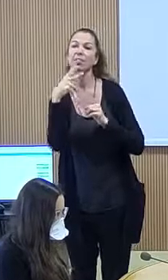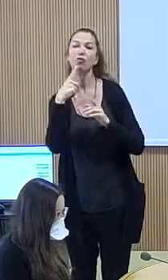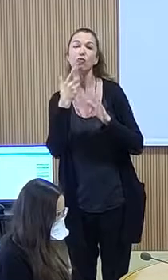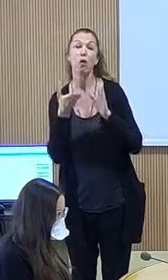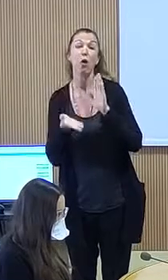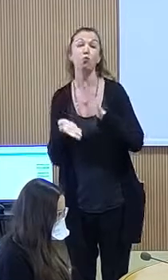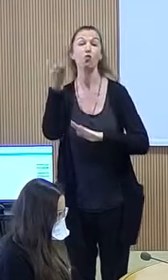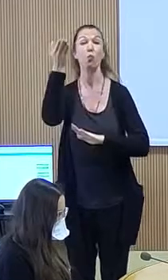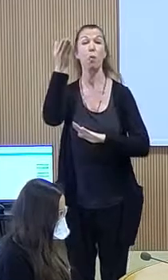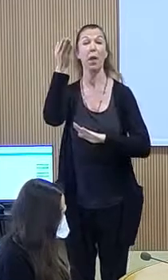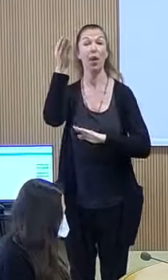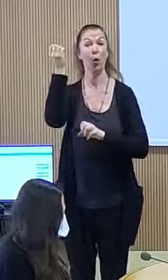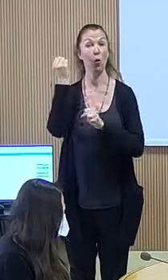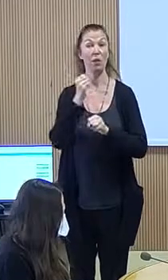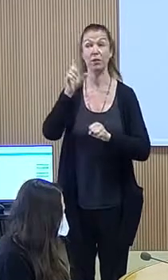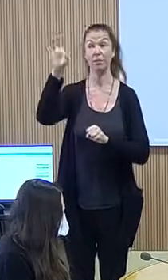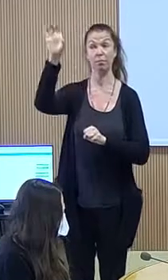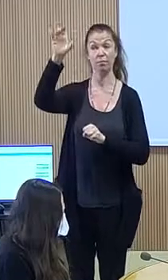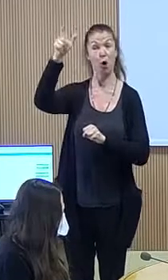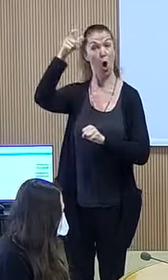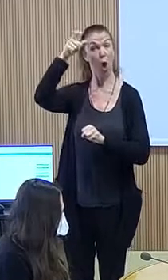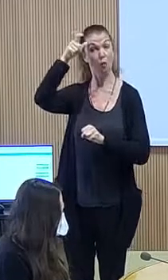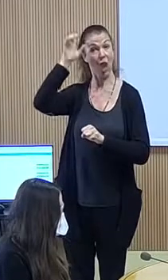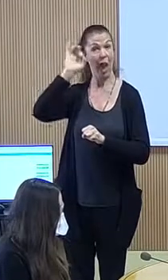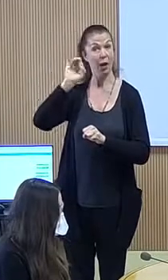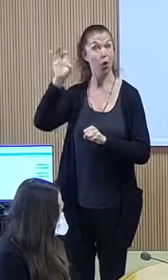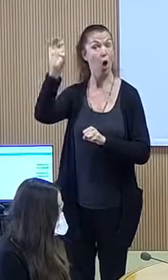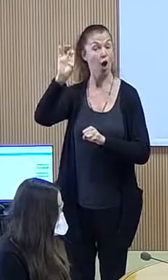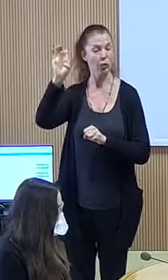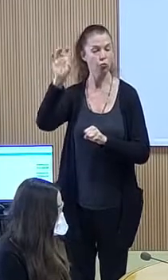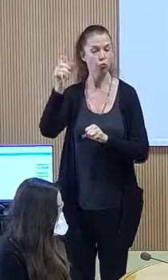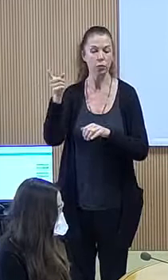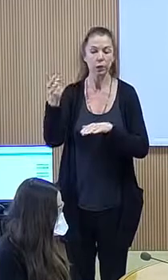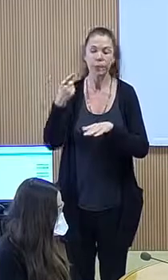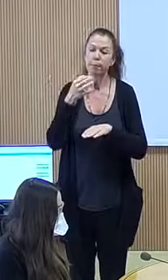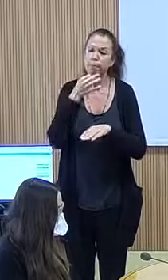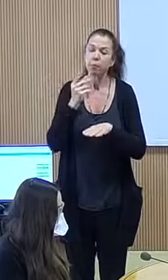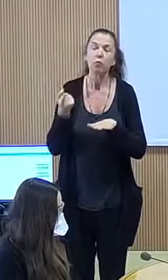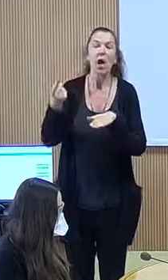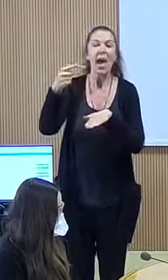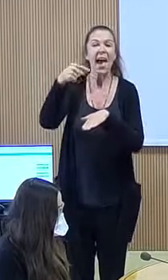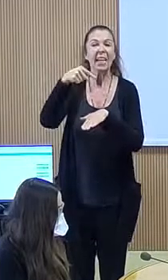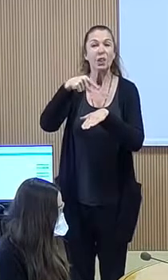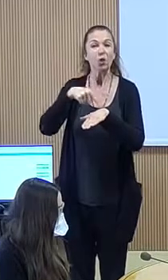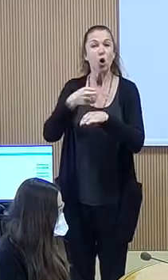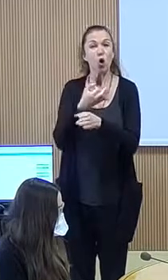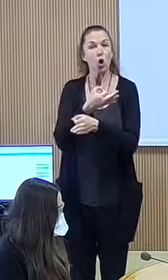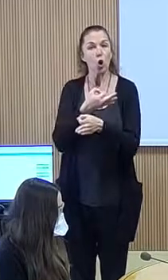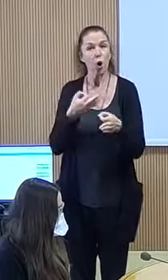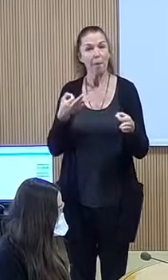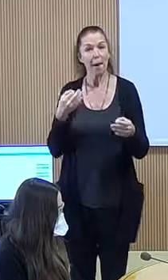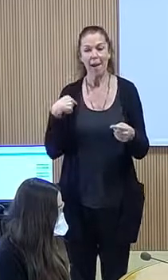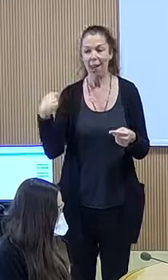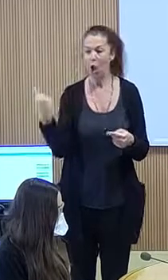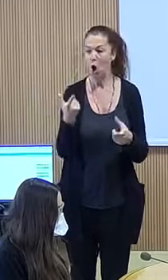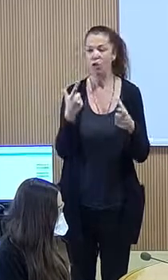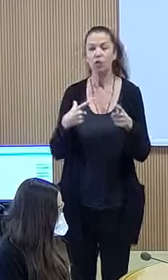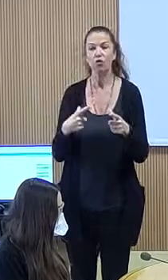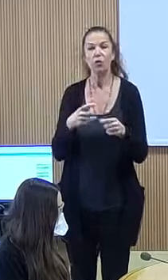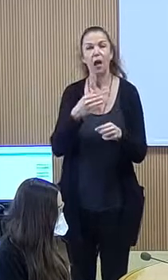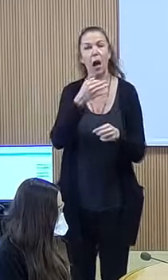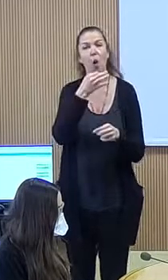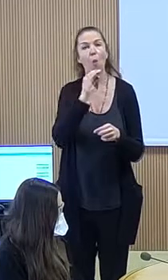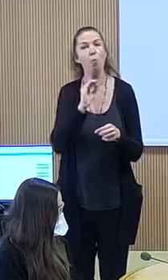il nostro graduale ritorno alla normalità la specificità della nostra città potrebbe determinare un riallineamento